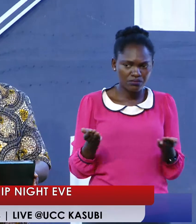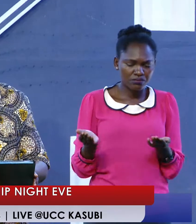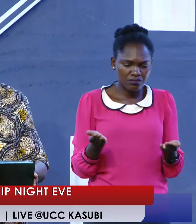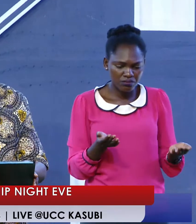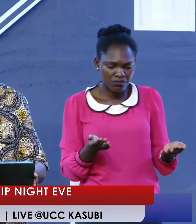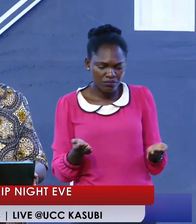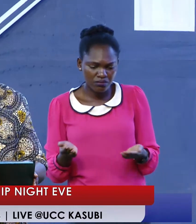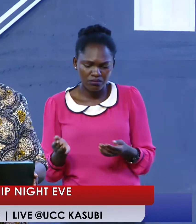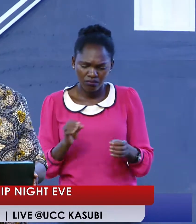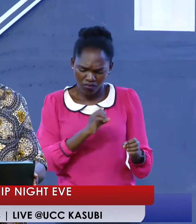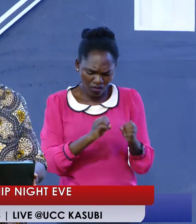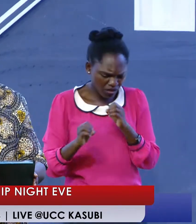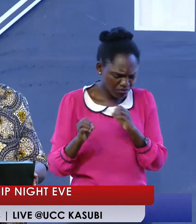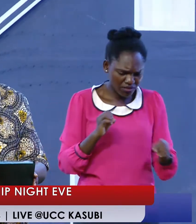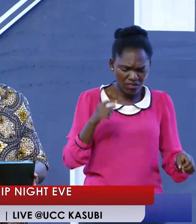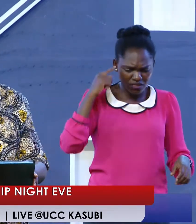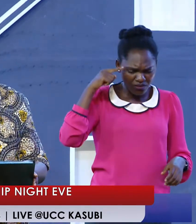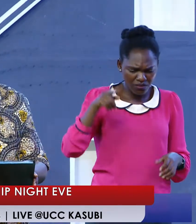Oliwa Nonya Yesu